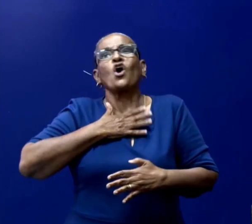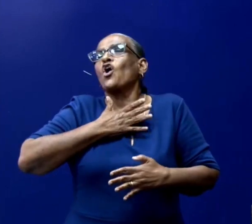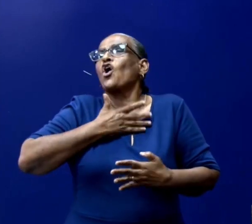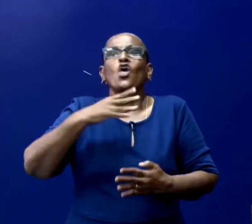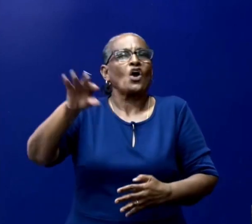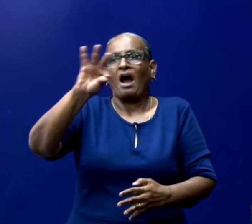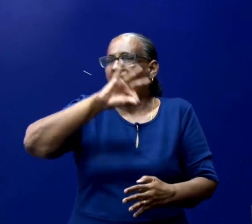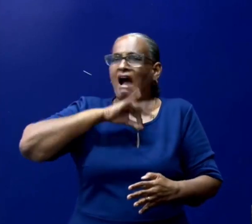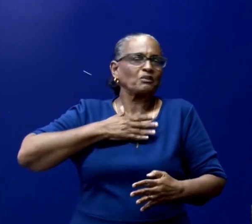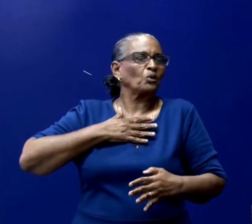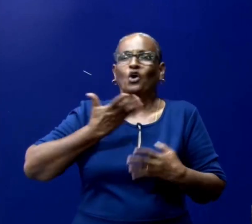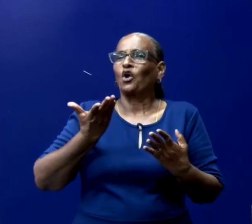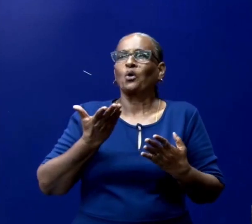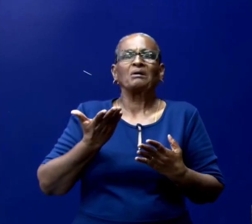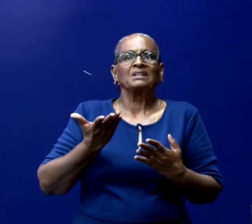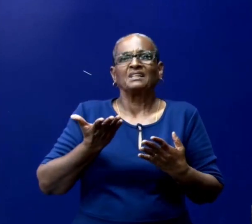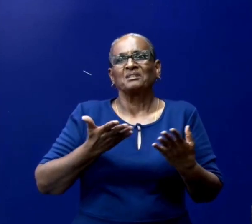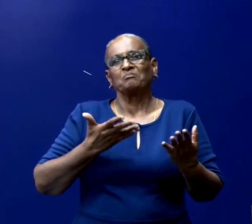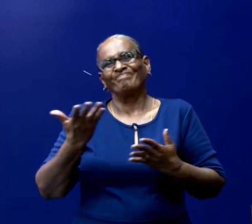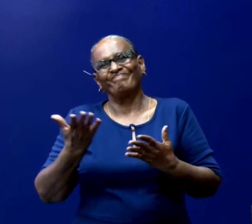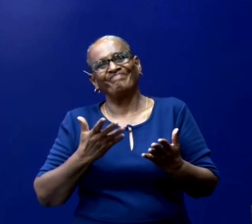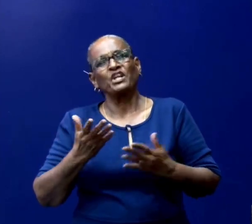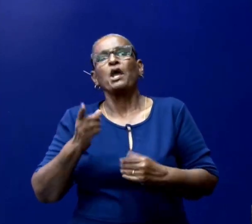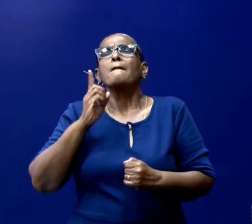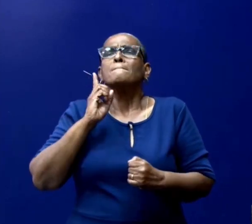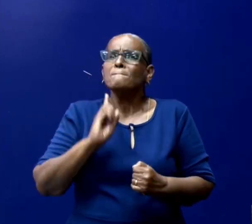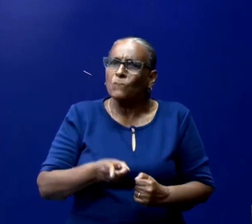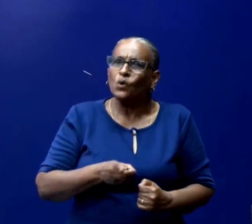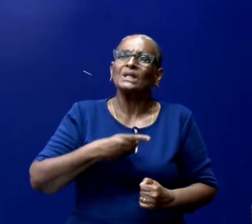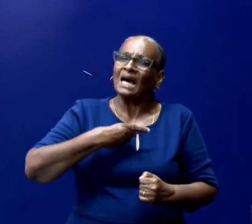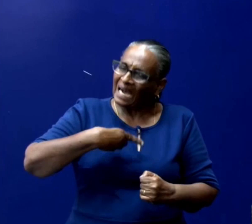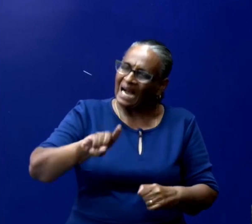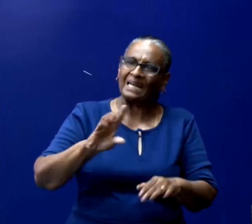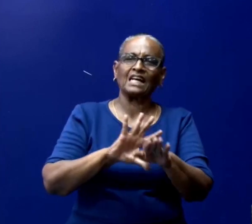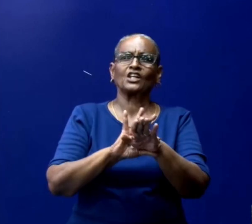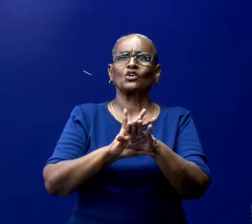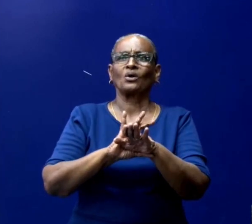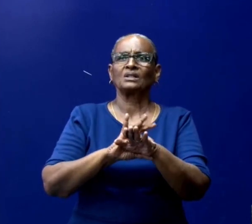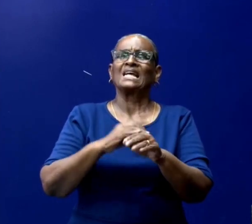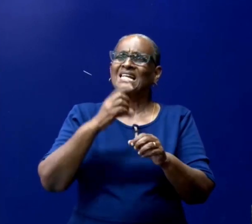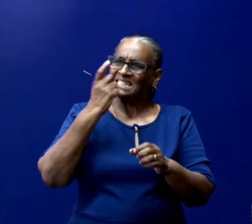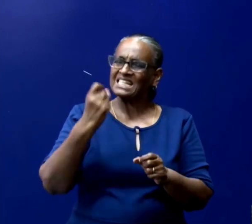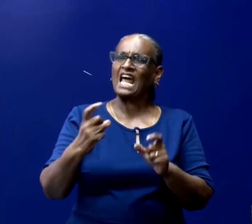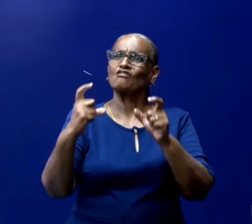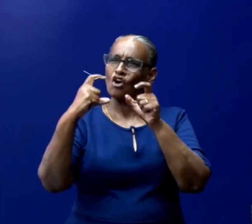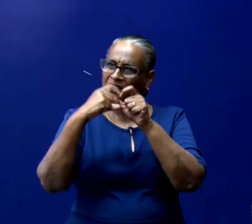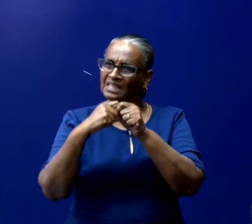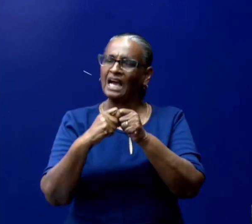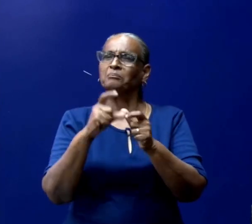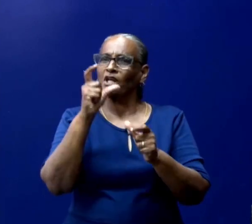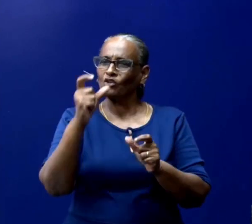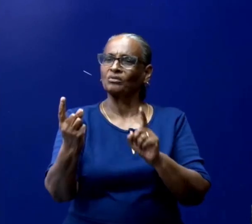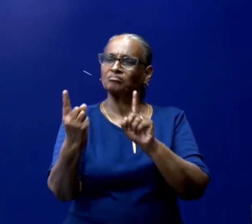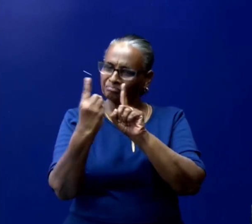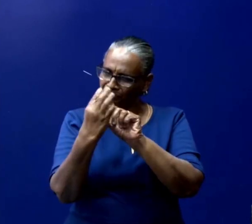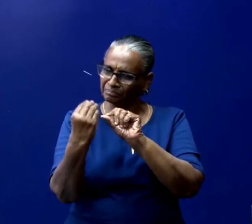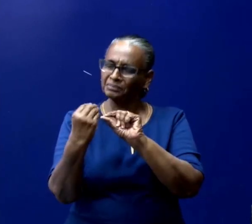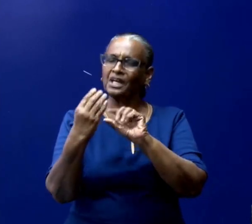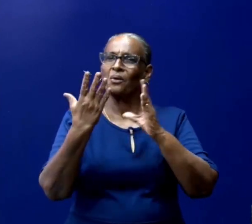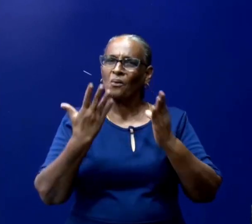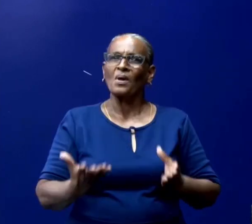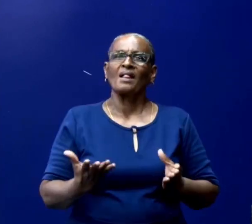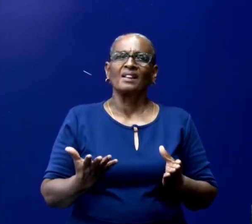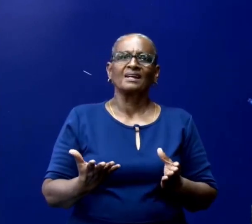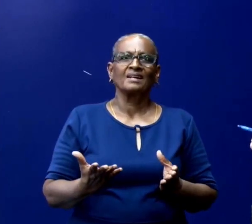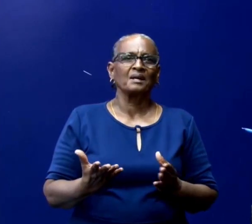antwoord dat ze hebben gehad. En sommige mensen hebben iets, ik moet goed de dokter zien. En daarvoor willen we toch wel kijken dat die mensen dan